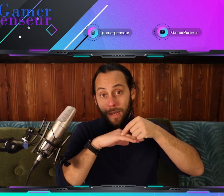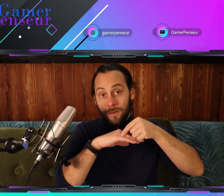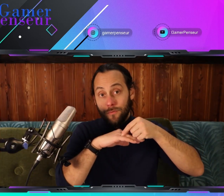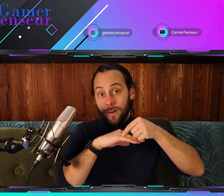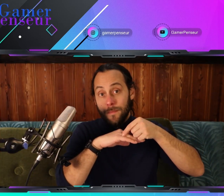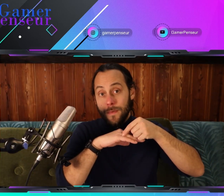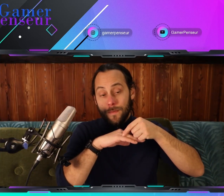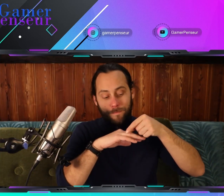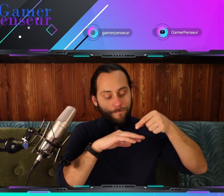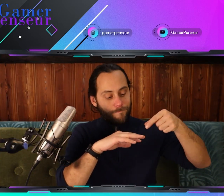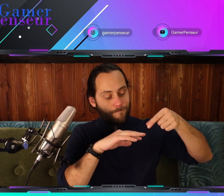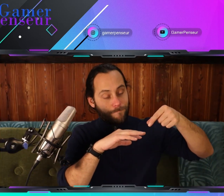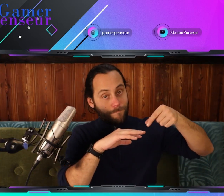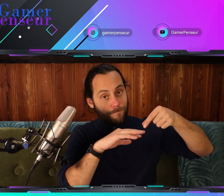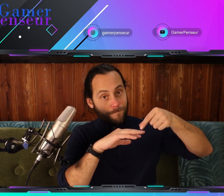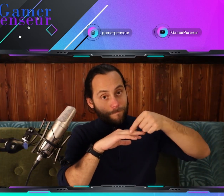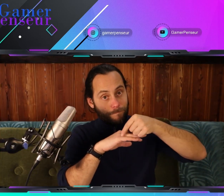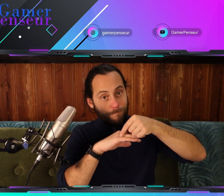Mari ou femme.